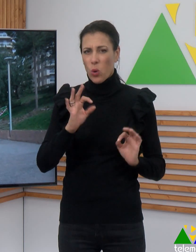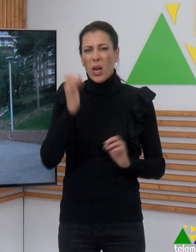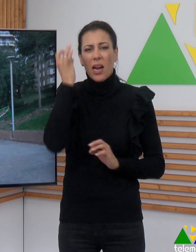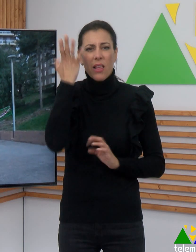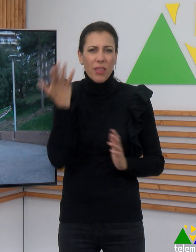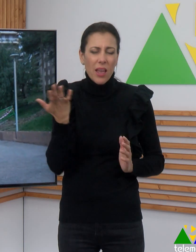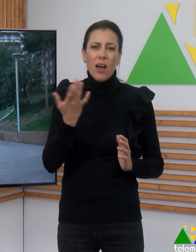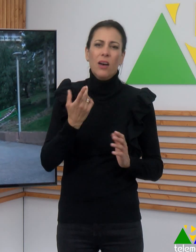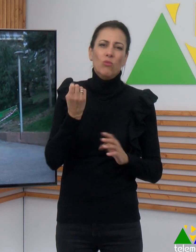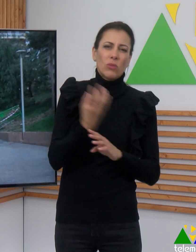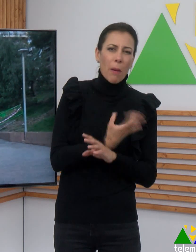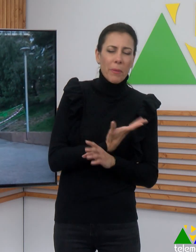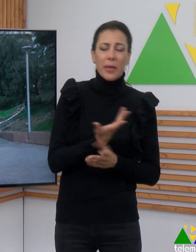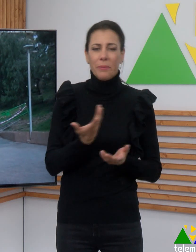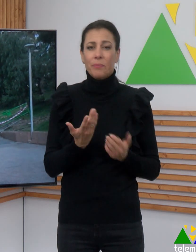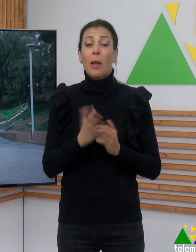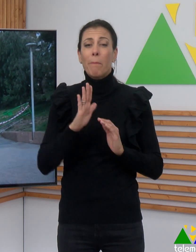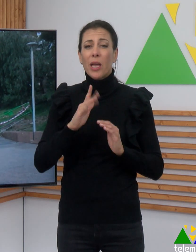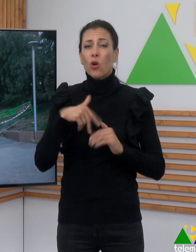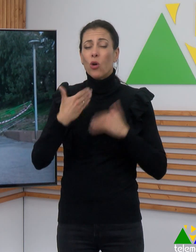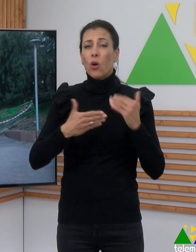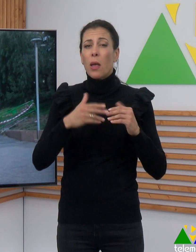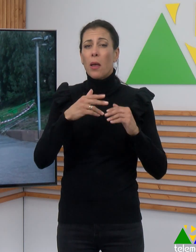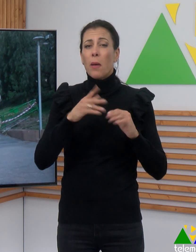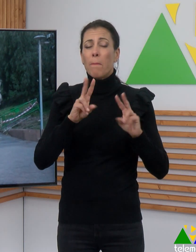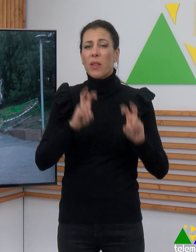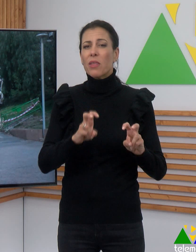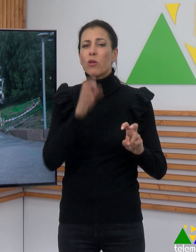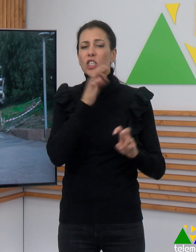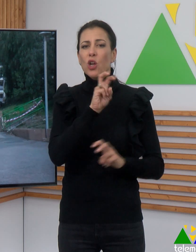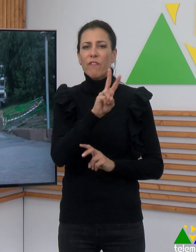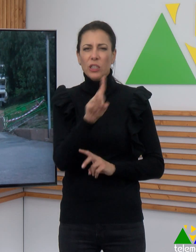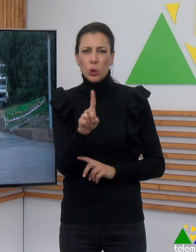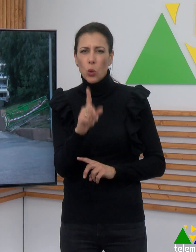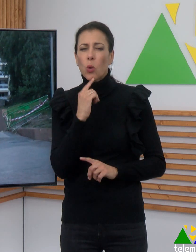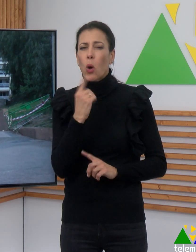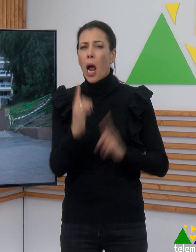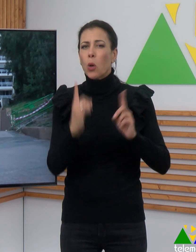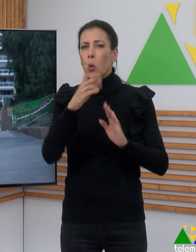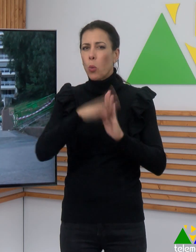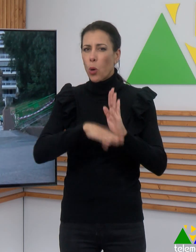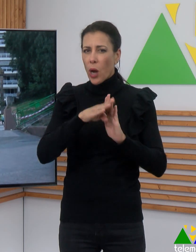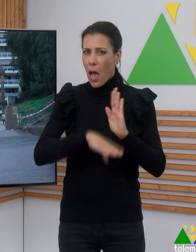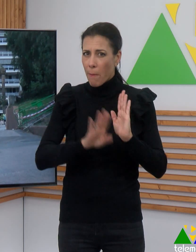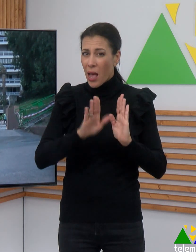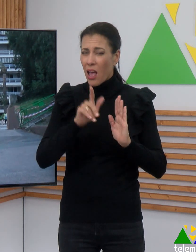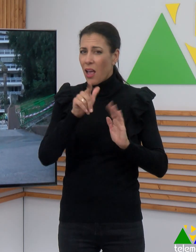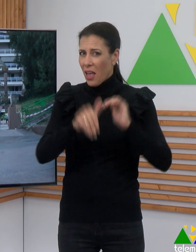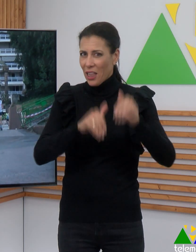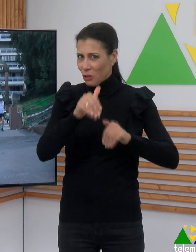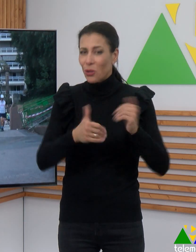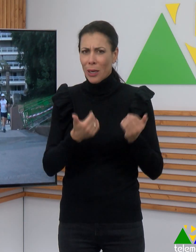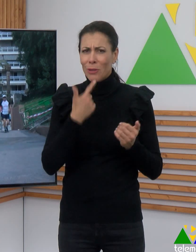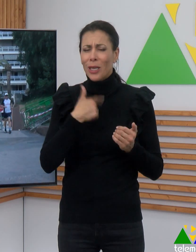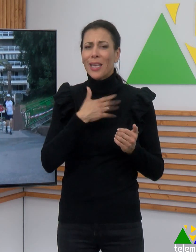ese tranvía. Incluso en los años, principios del siglo XXI, en algún programa electoral se recupera la idea de poner un tranvía de Motril